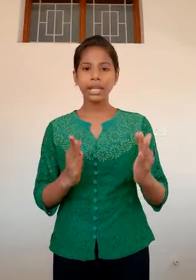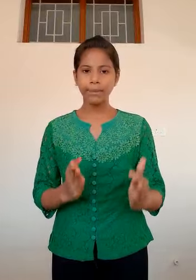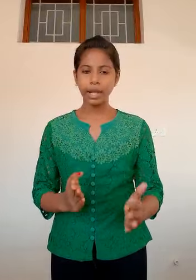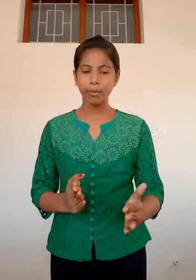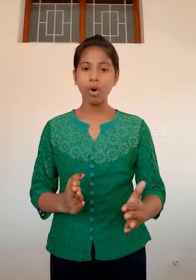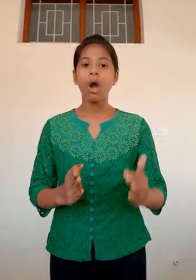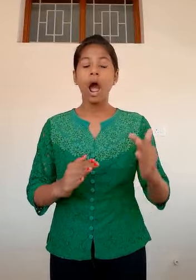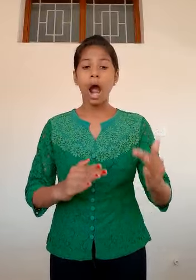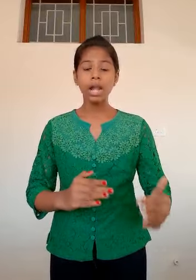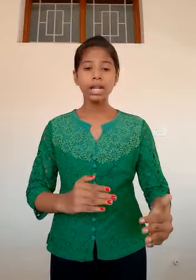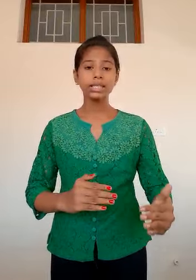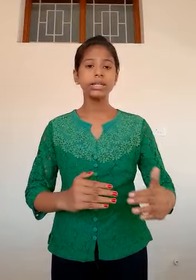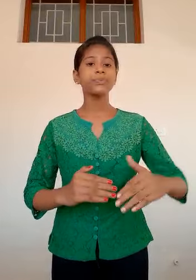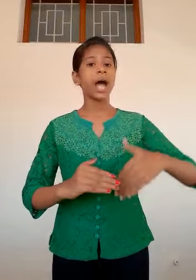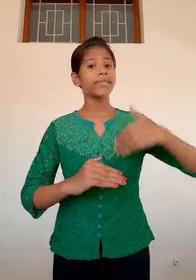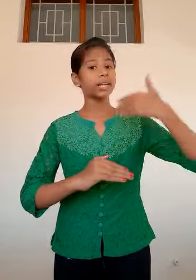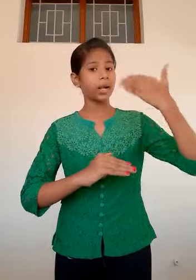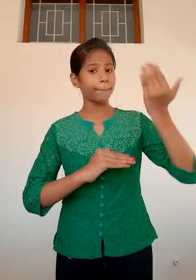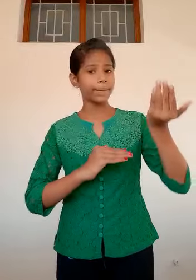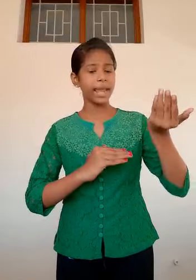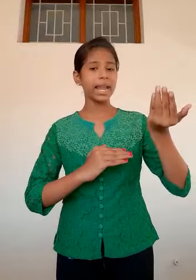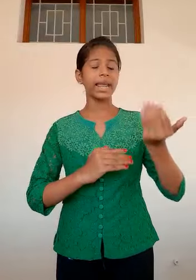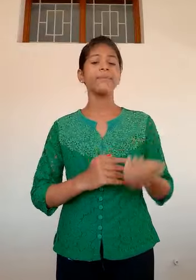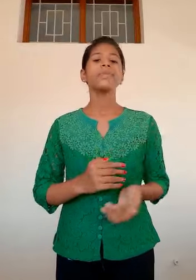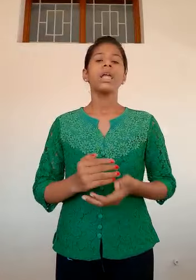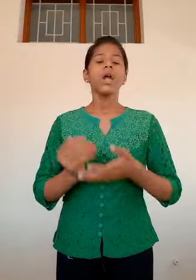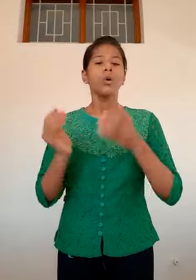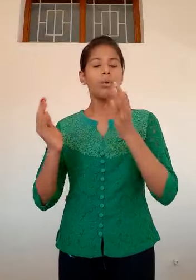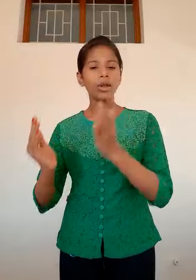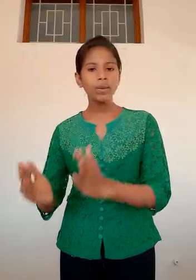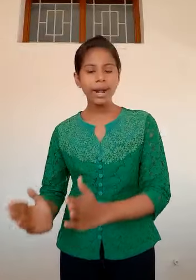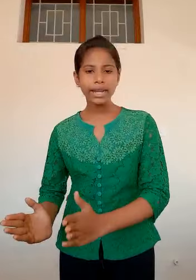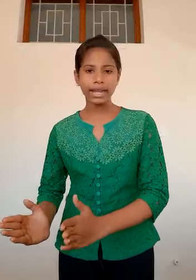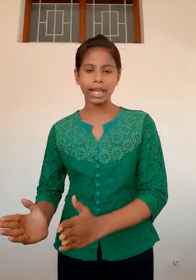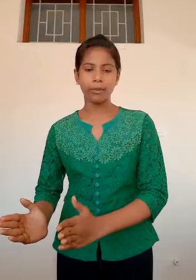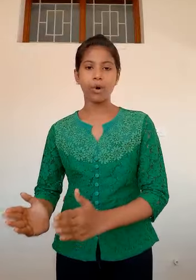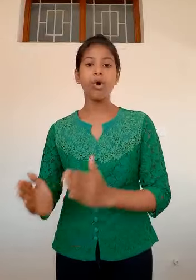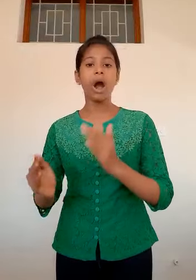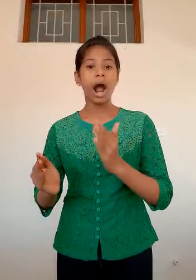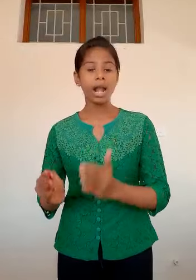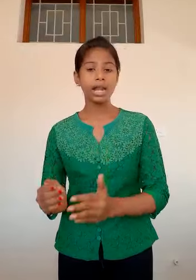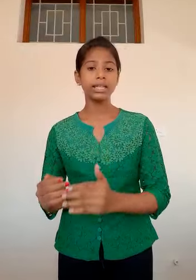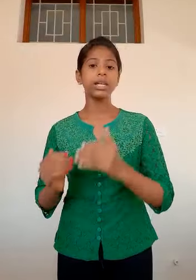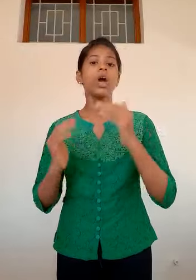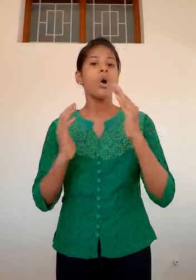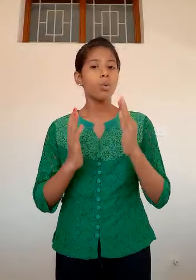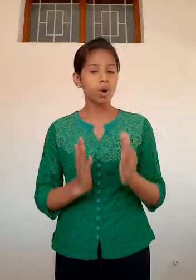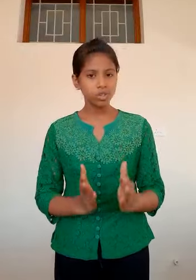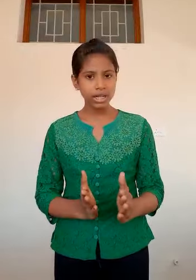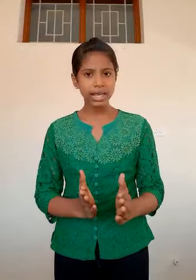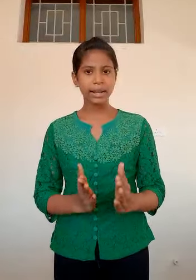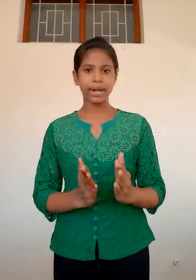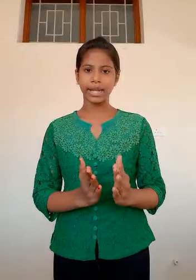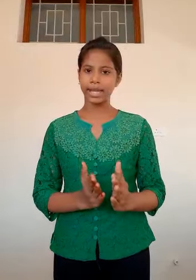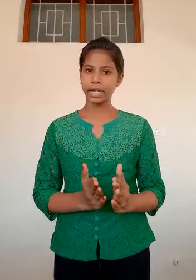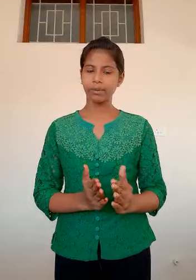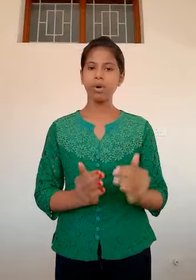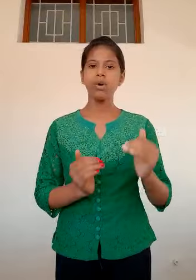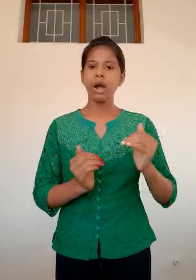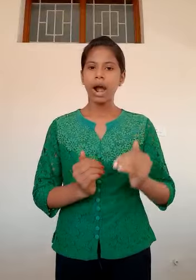நிமிடமும் அல்லது அதற்கு மேலே ஒரு மனி நீரமும் அல்லது ஒஞ்சரைமனி நீரமும்